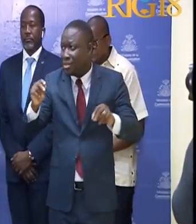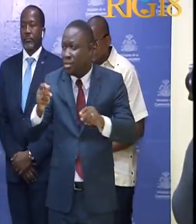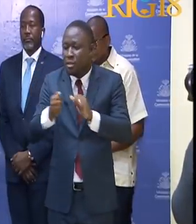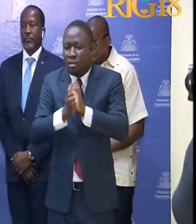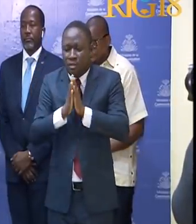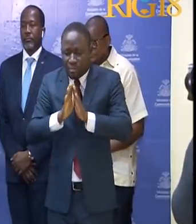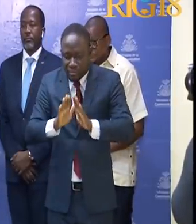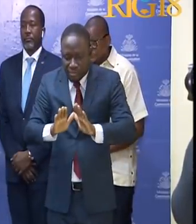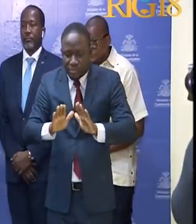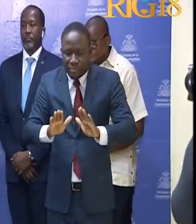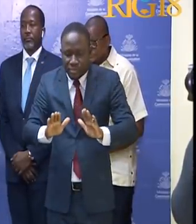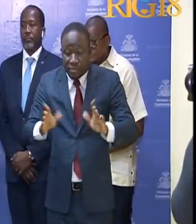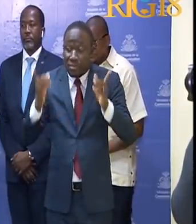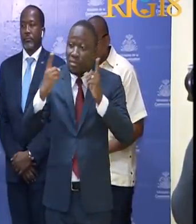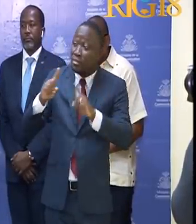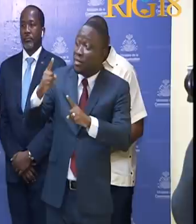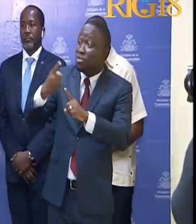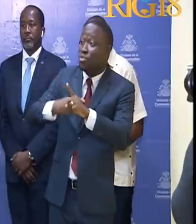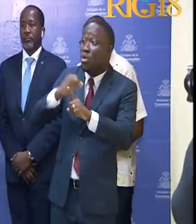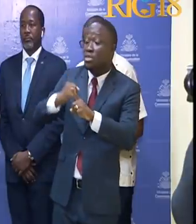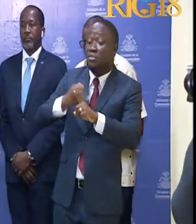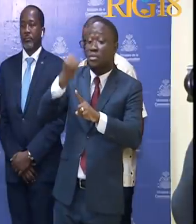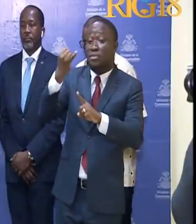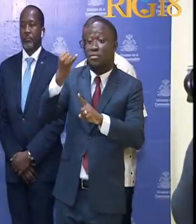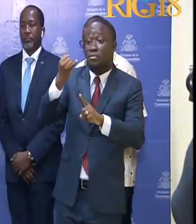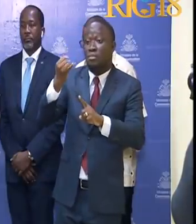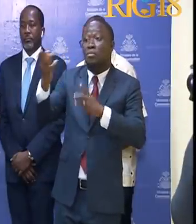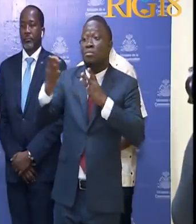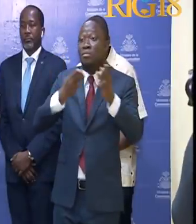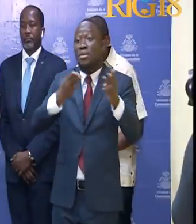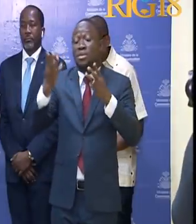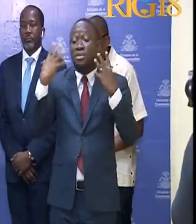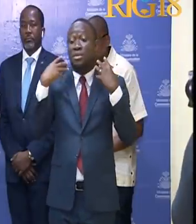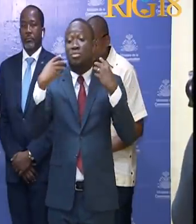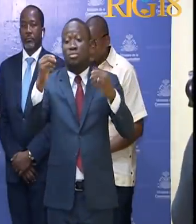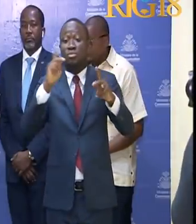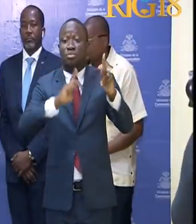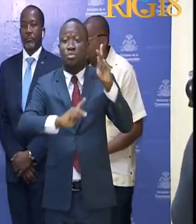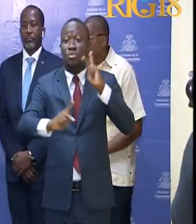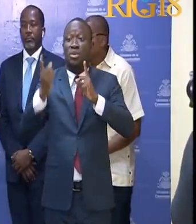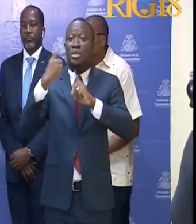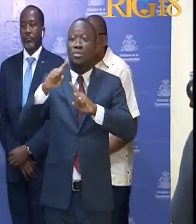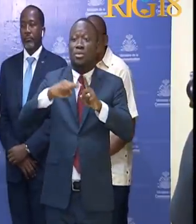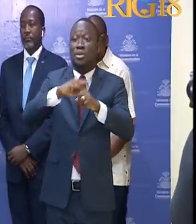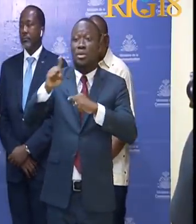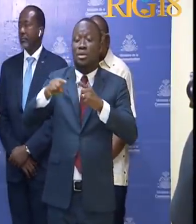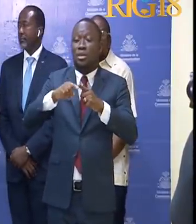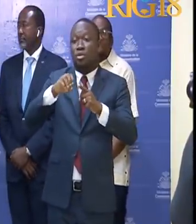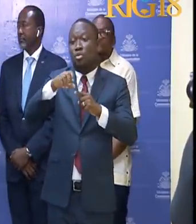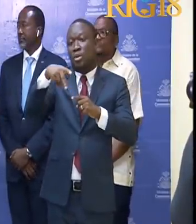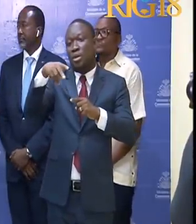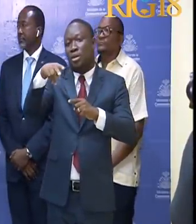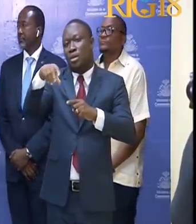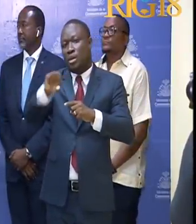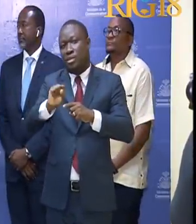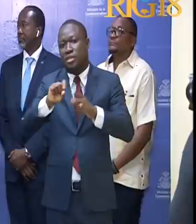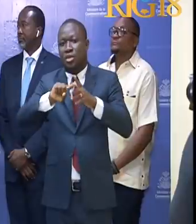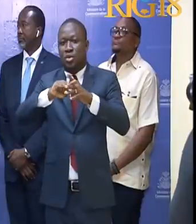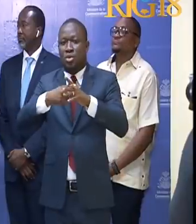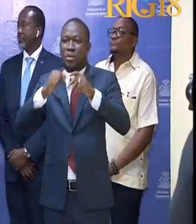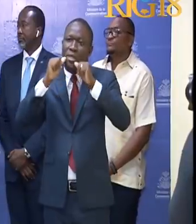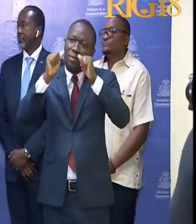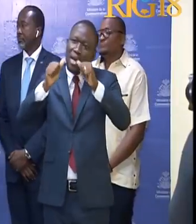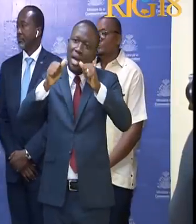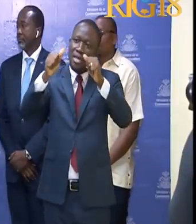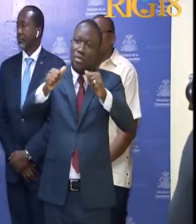calme. Depuis mois de janvier, ministère santé publique depuis l'heure OPS OMS, OMS a commencé à